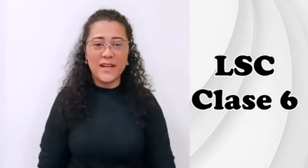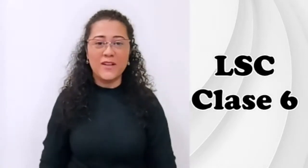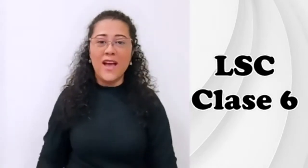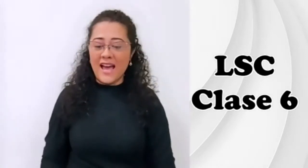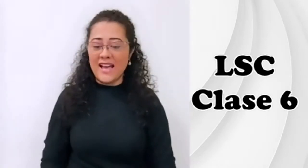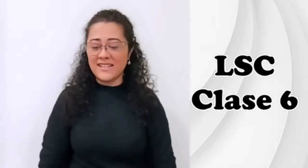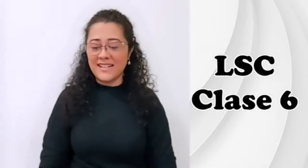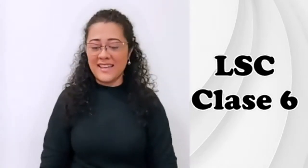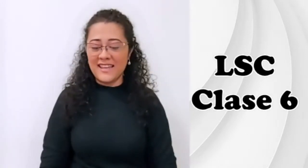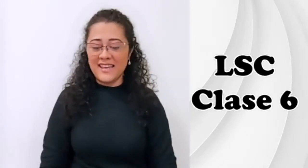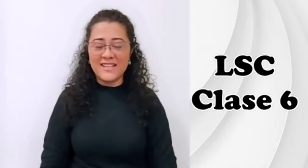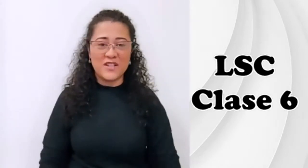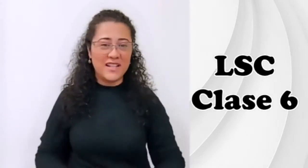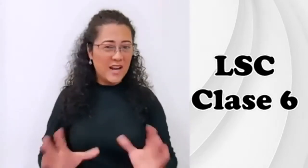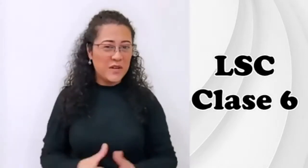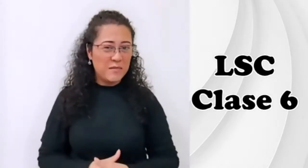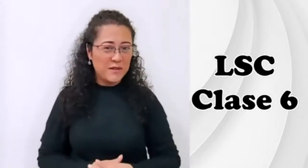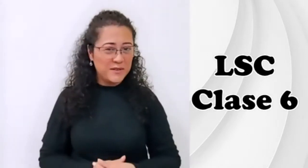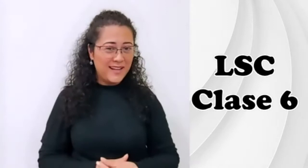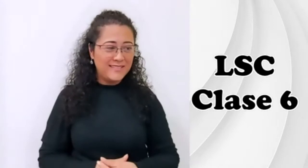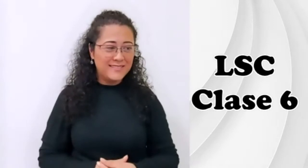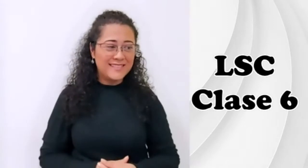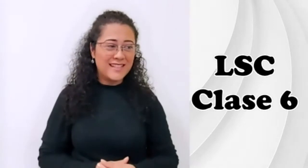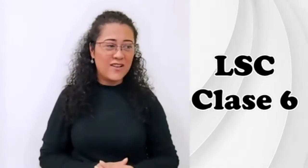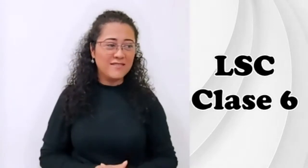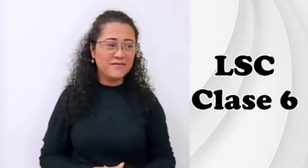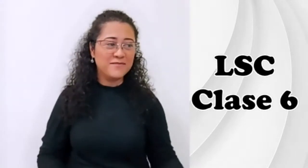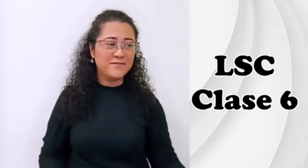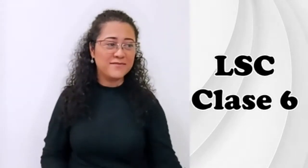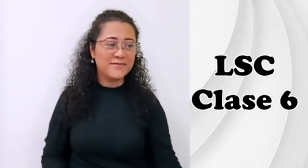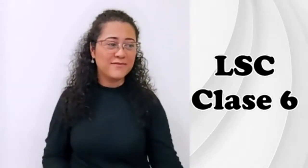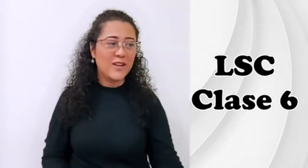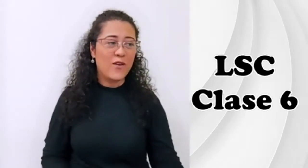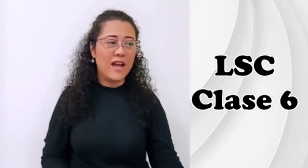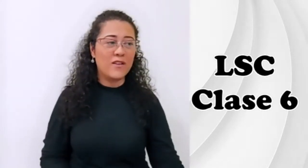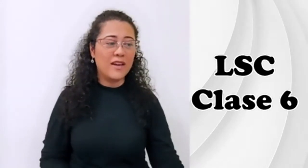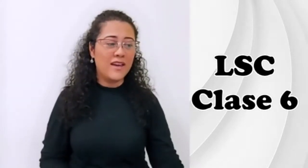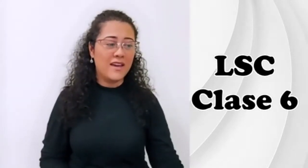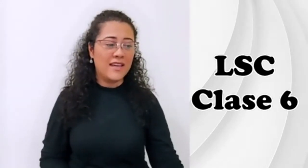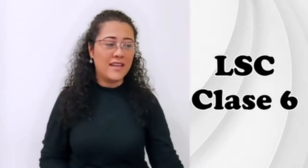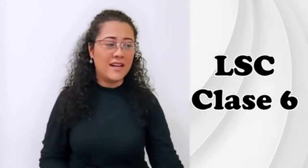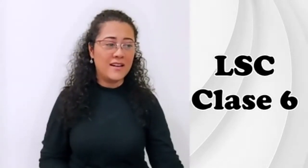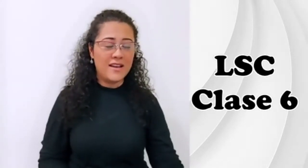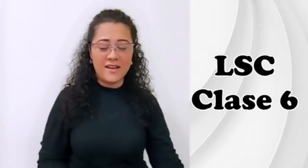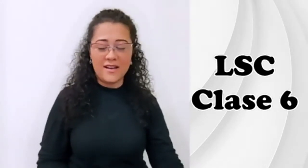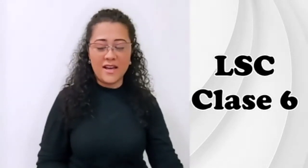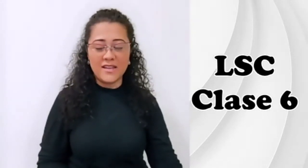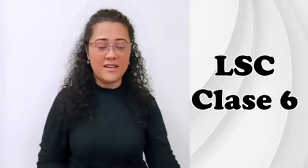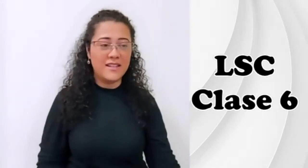Bueno, acerca de esto, ¿tienen alguna pregunta hasta ahora? ¿O algo que quieran añadir